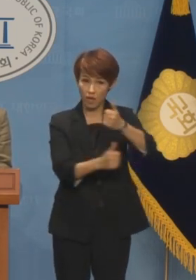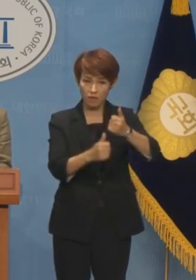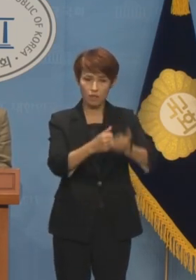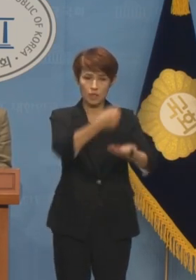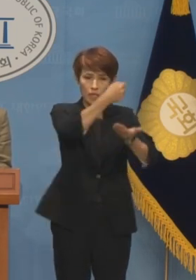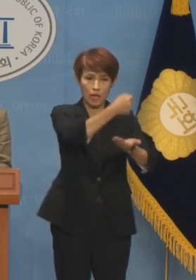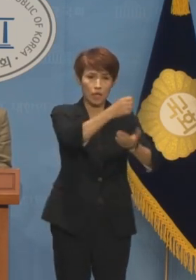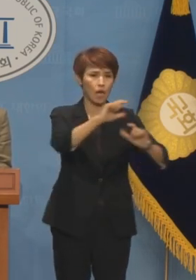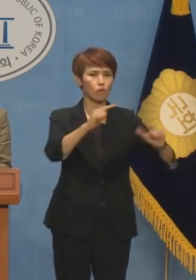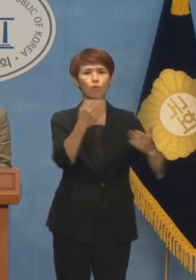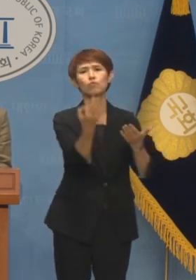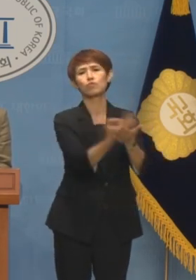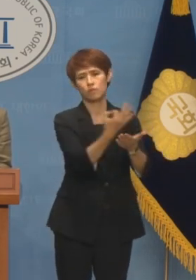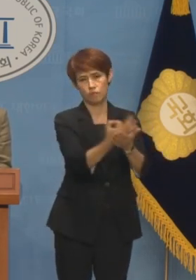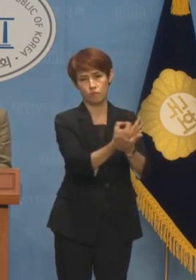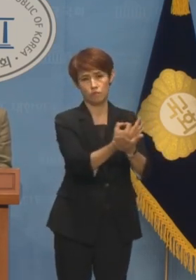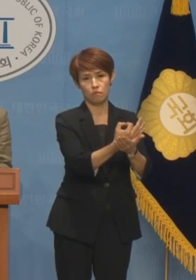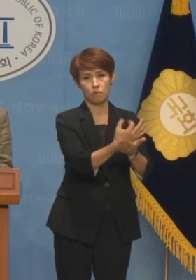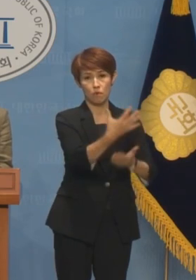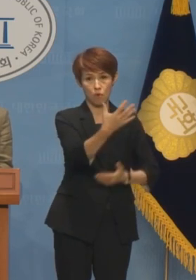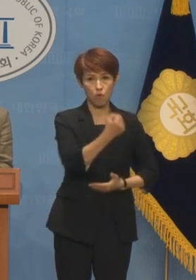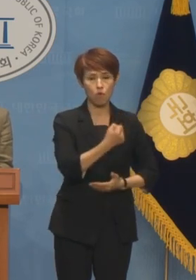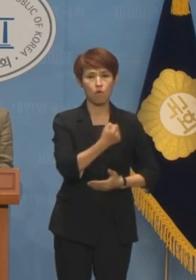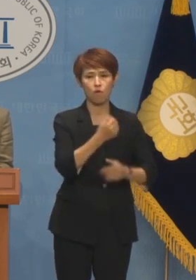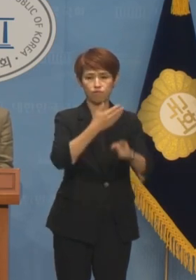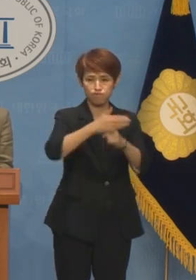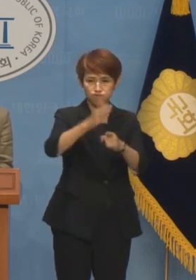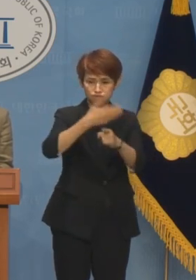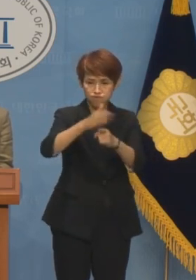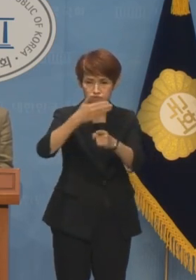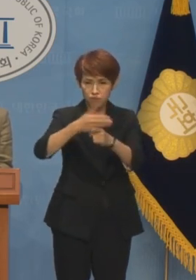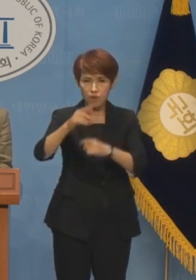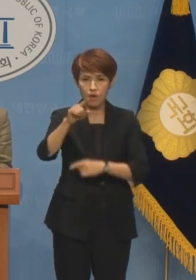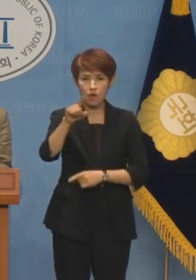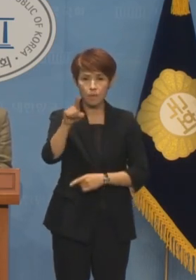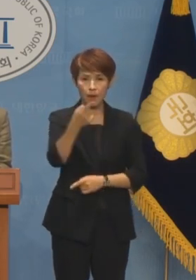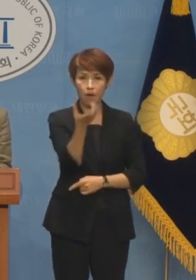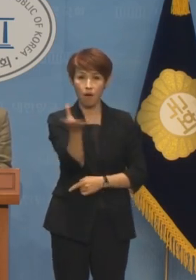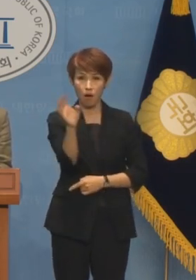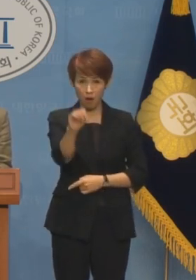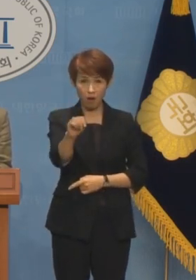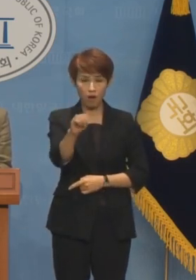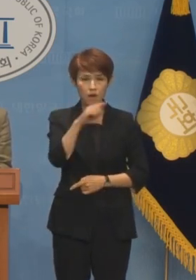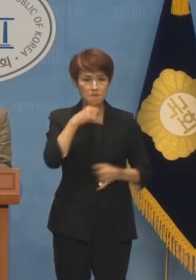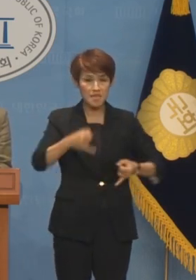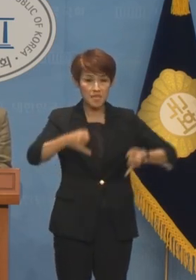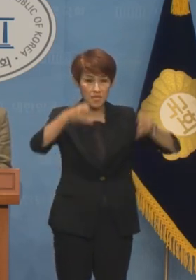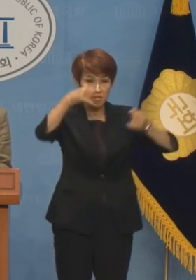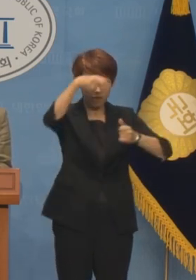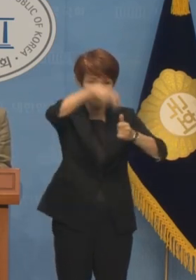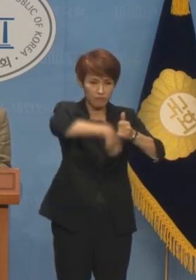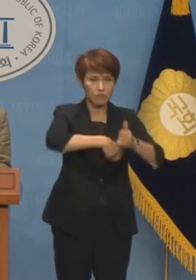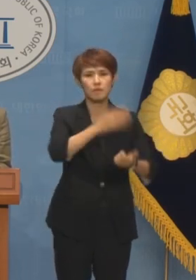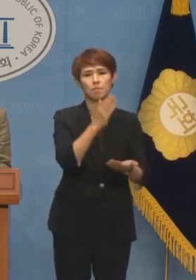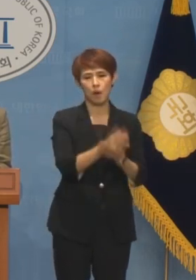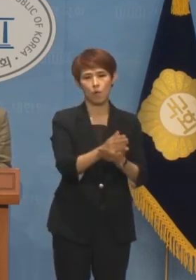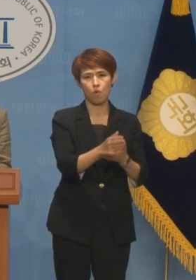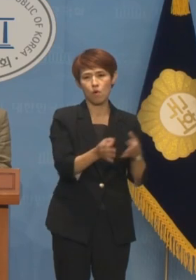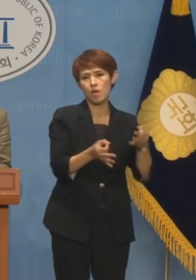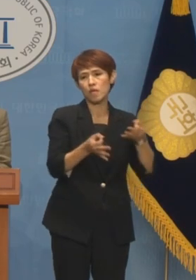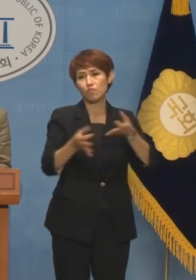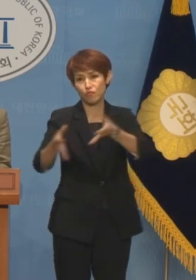아니라 수입으로 기업은 분할 납입한 100억 원을 부채에서 차감하는 방법이 아니라